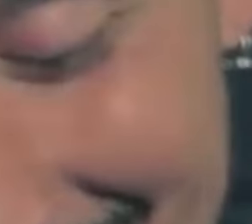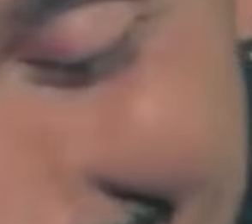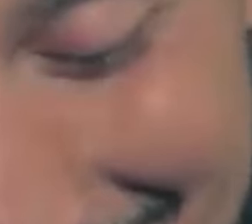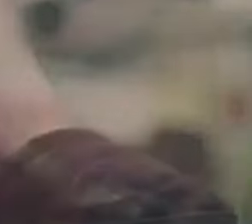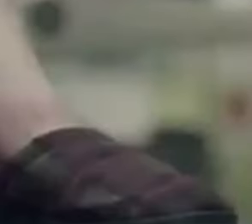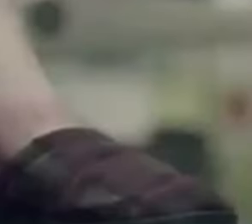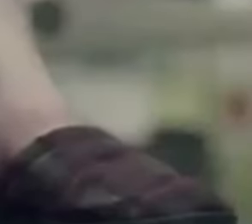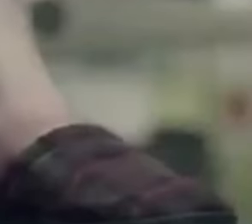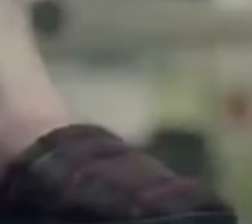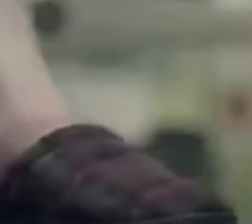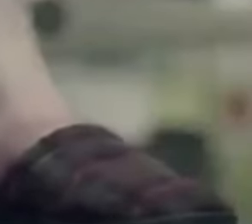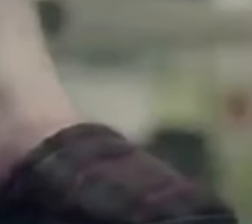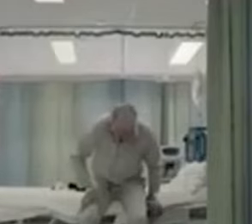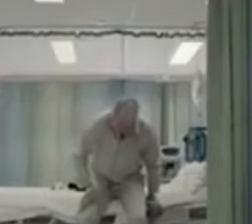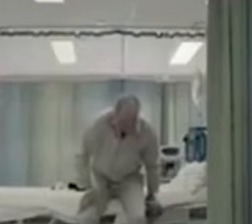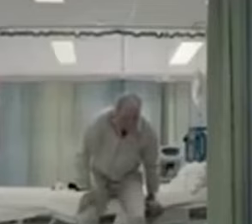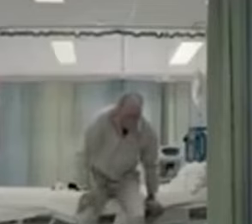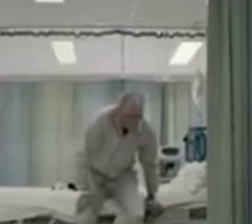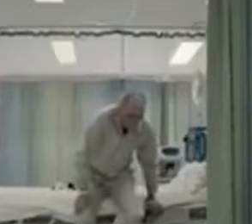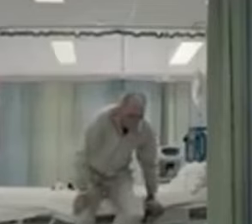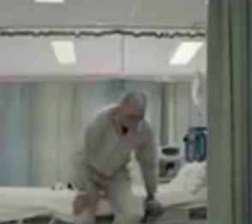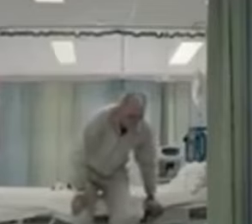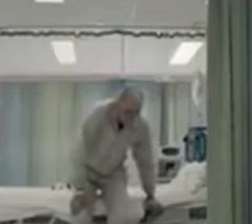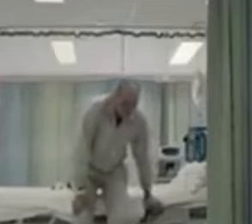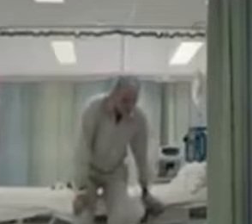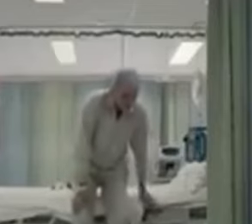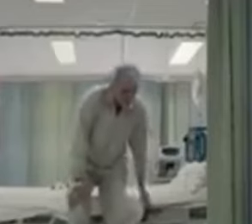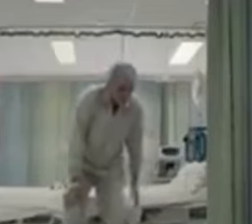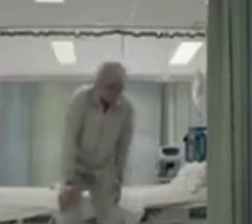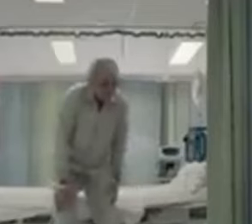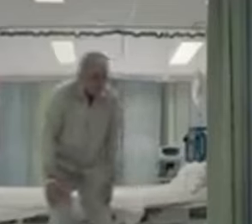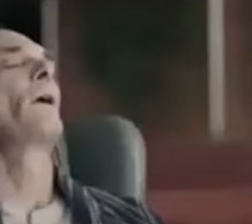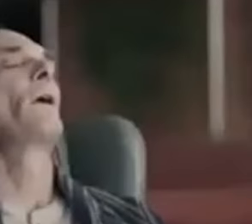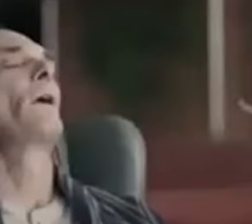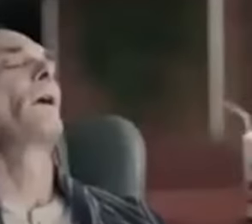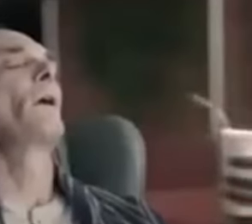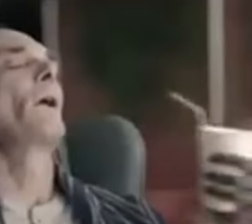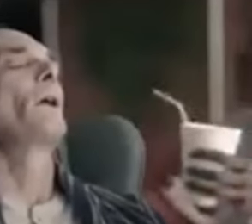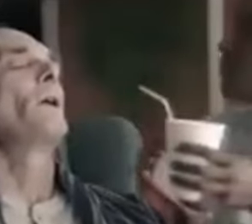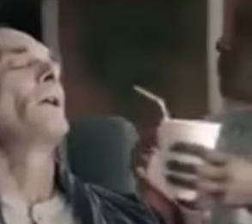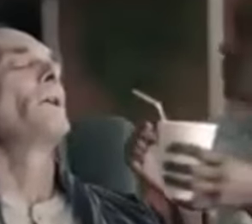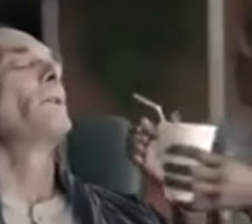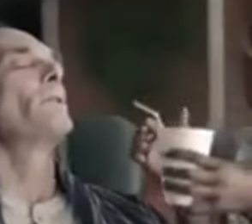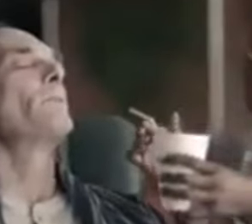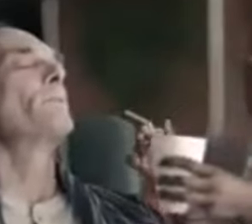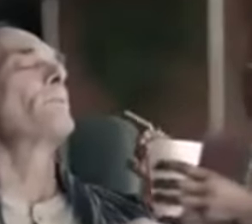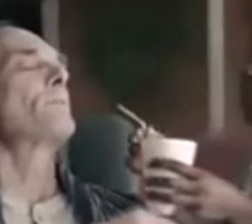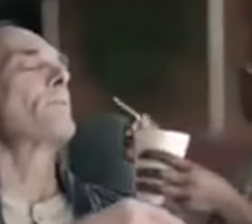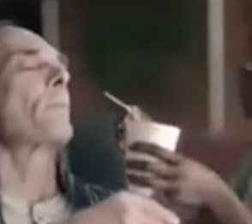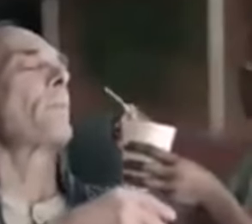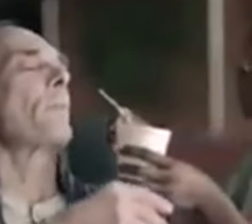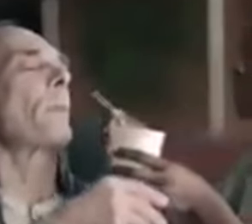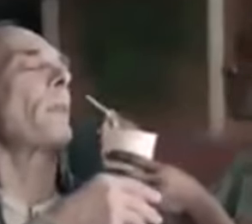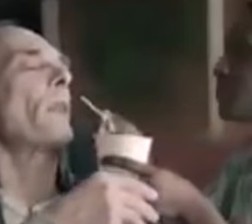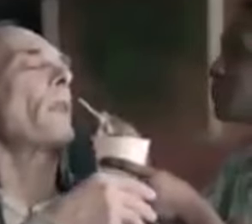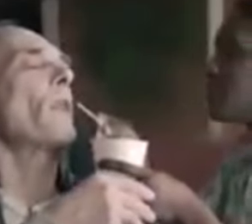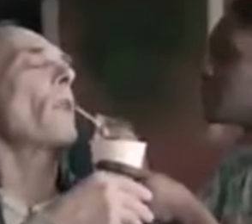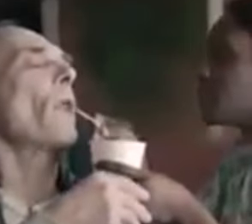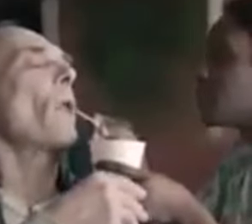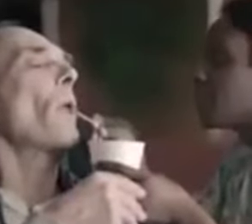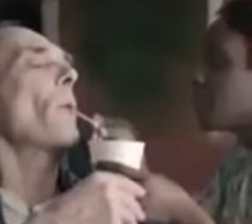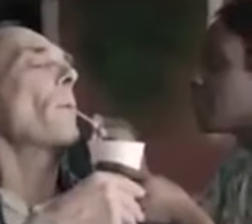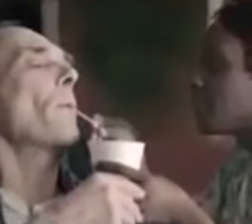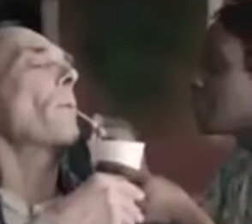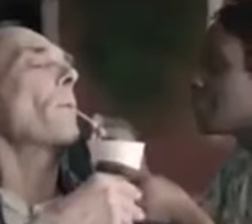por você. A sua imagem amanhã é o que você fez ontem. E lembre-se,